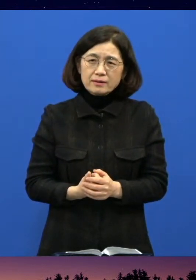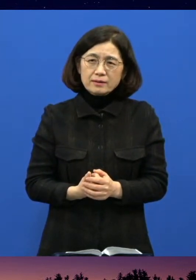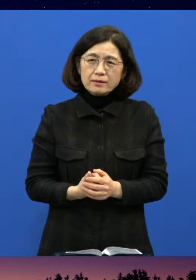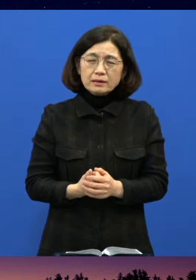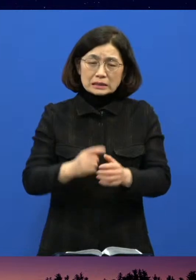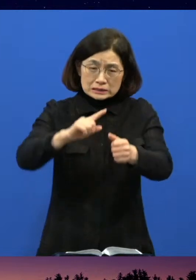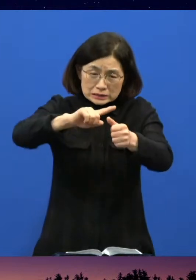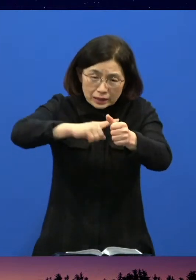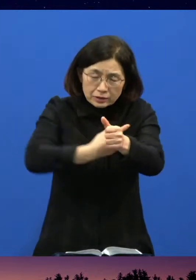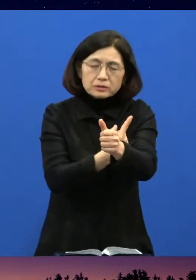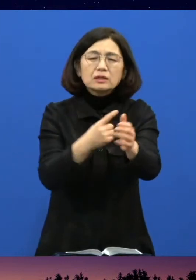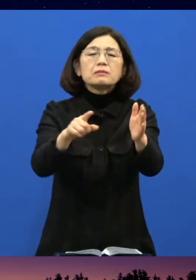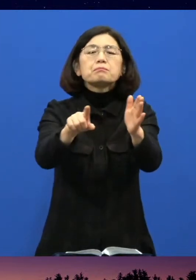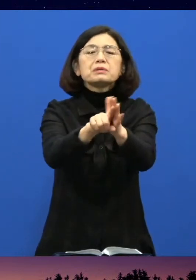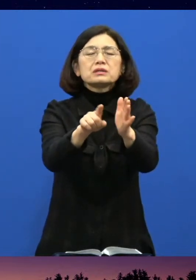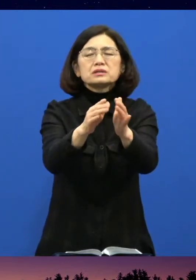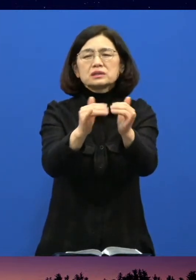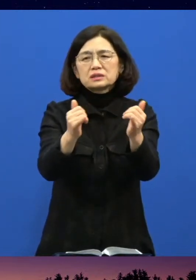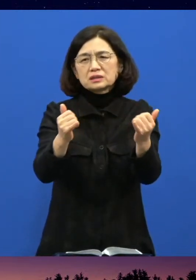믿어지는 거예요.